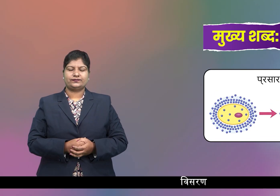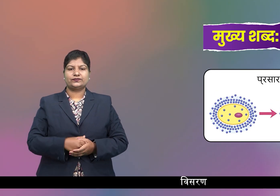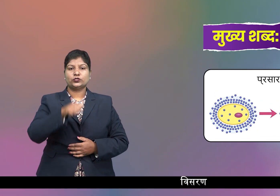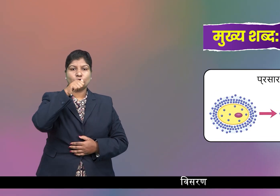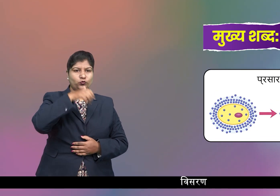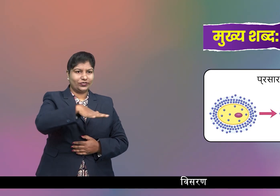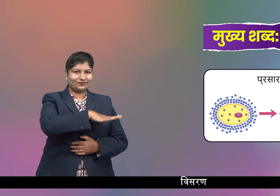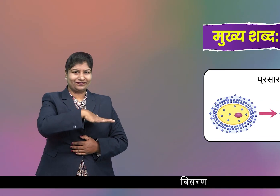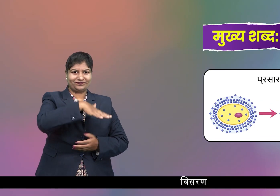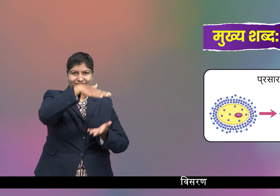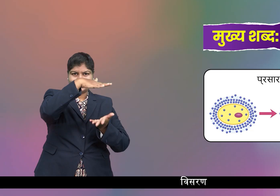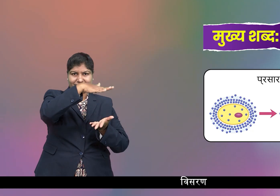विसरण,